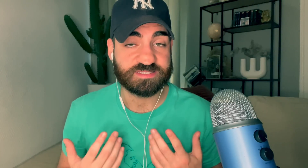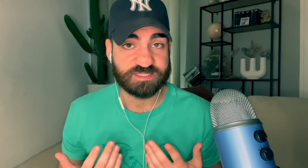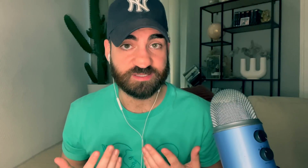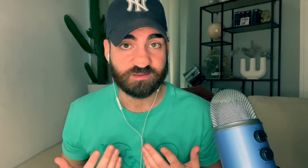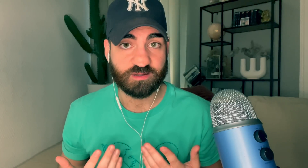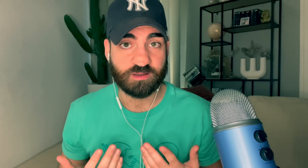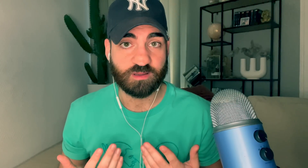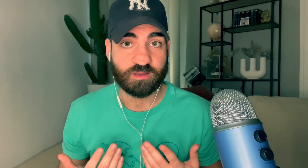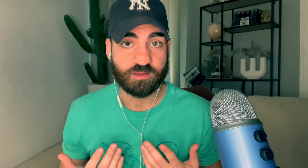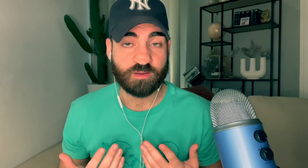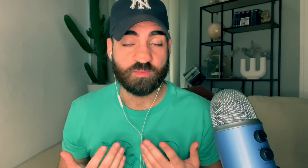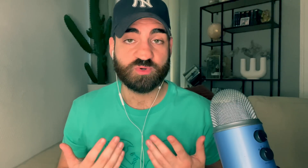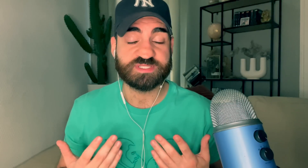signe pour dire